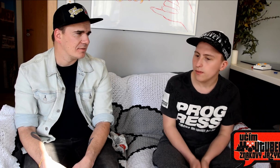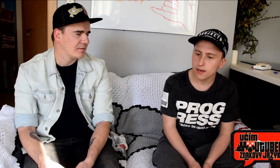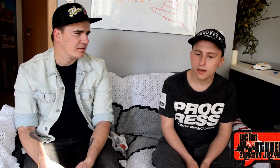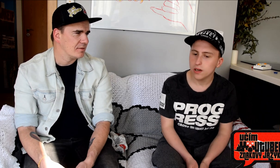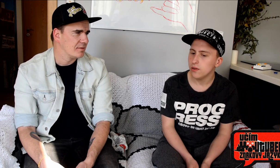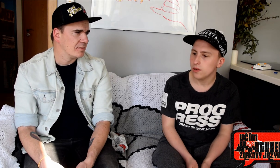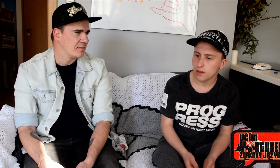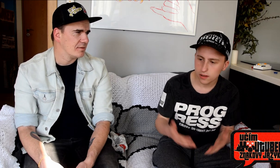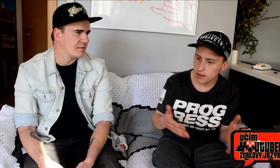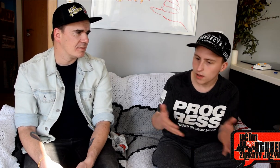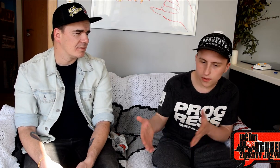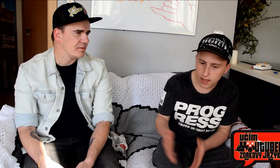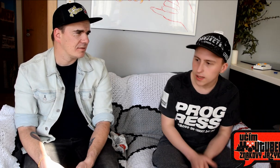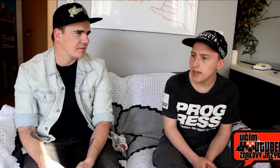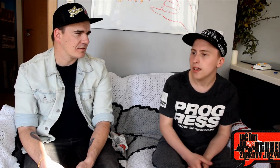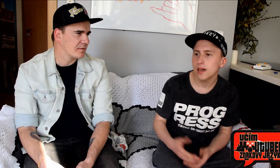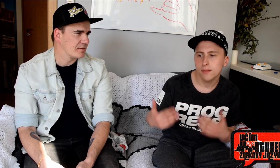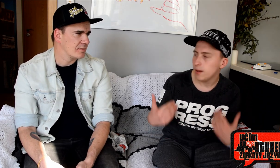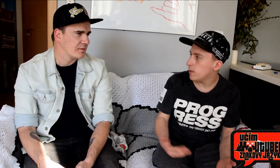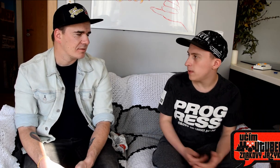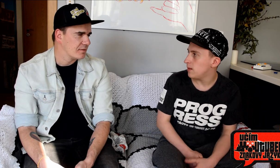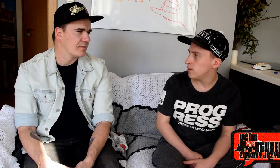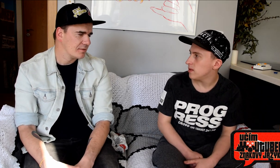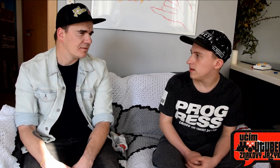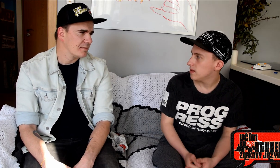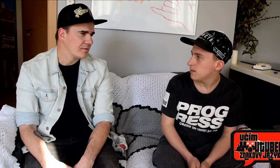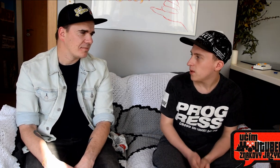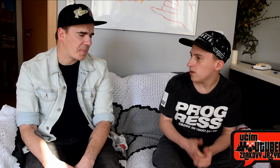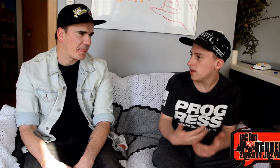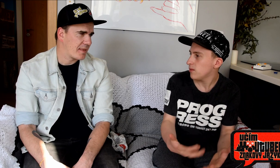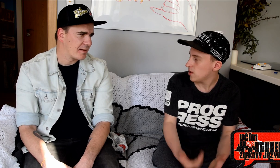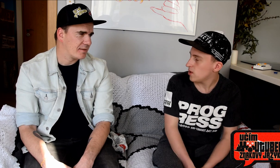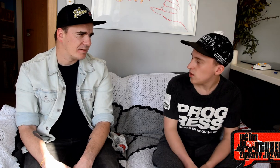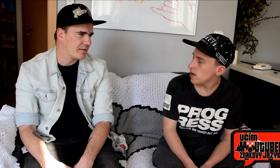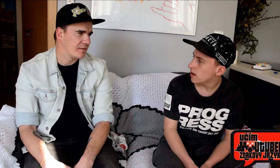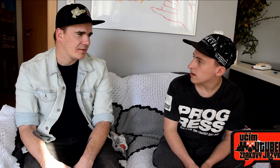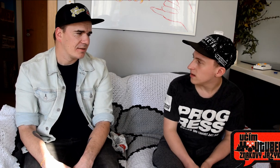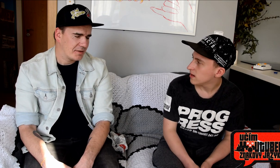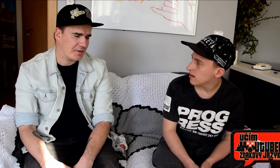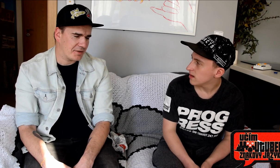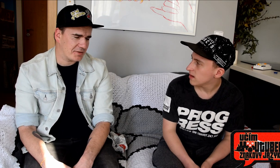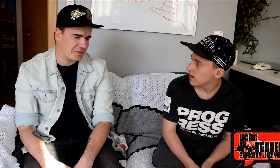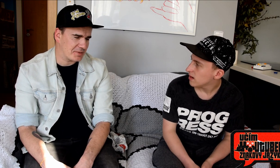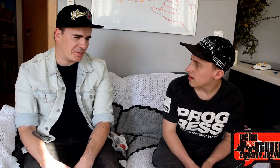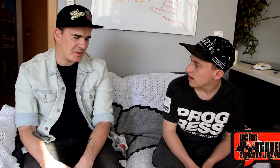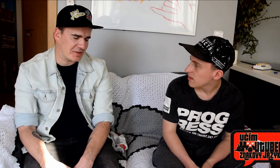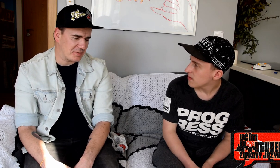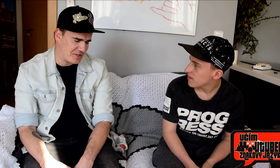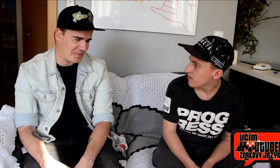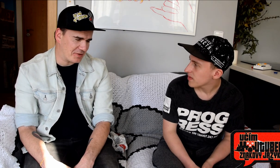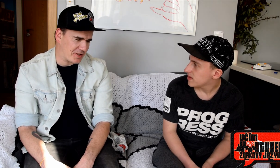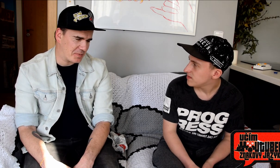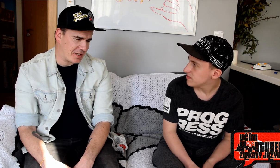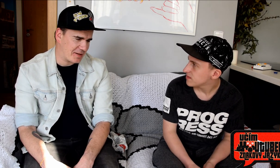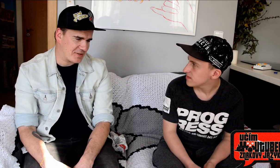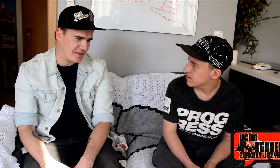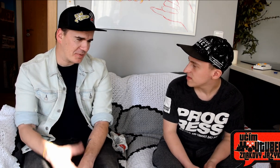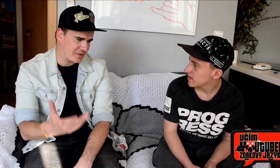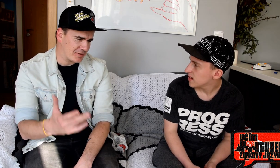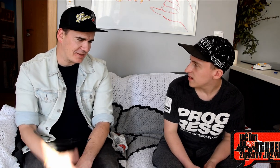vás znakový jazyk bez problémů, no. Proto jsem to začal dělat. Přijde mi to fakt dobrý a přesně proto